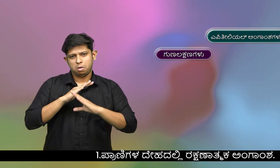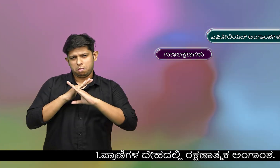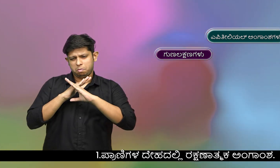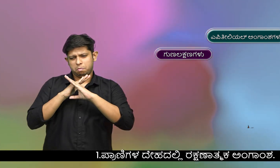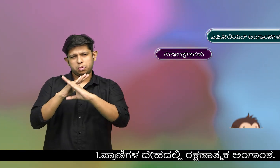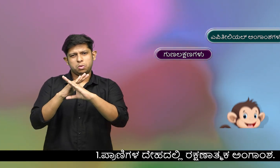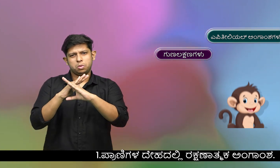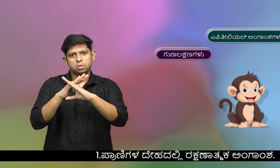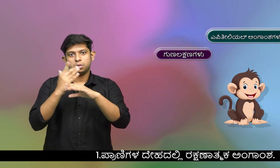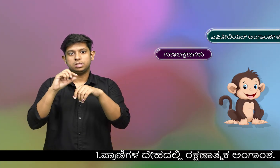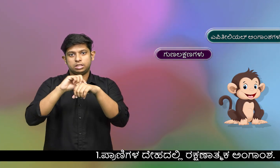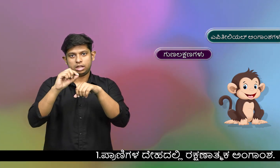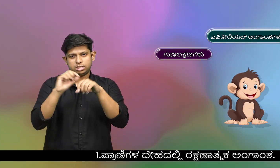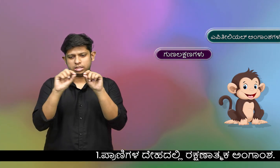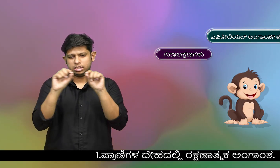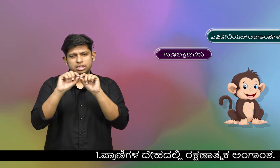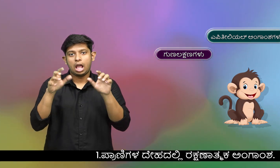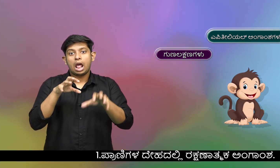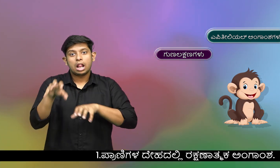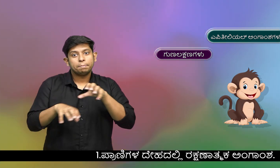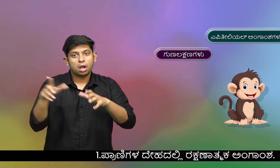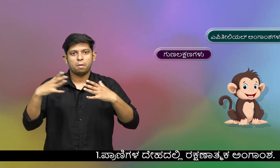1. ಪ್ರಾಣಿಗಳ ದೇಹದಲ್ಲಿ ರಕ್ಷಣಾತ್ಮಕ ಅಂಗಾಂಶ.